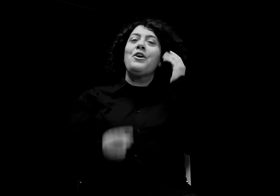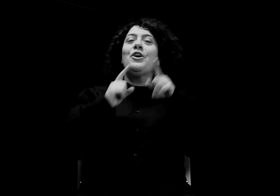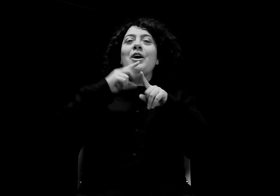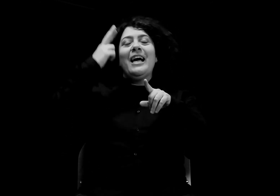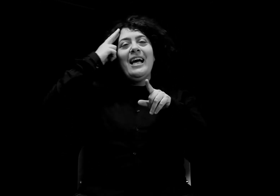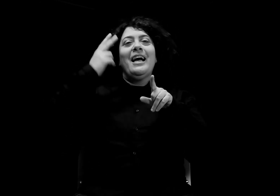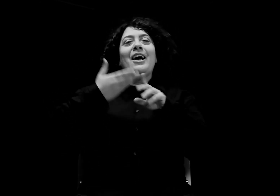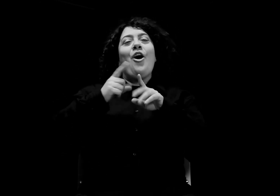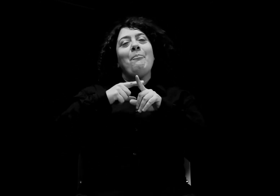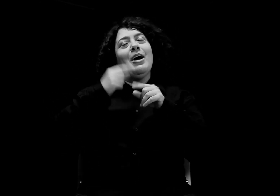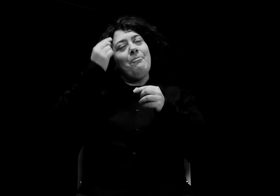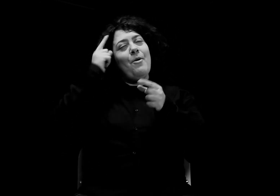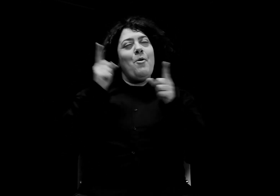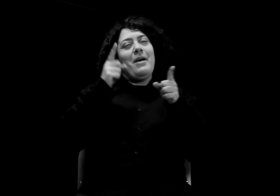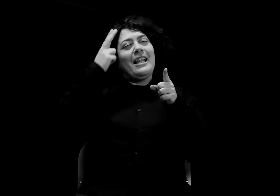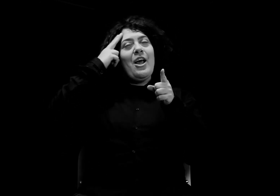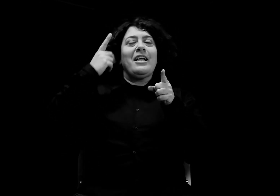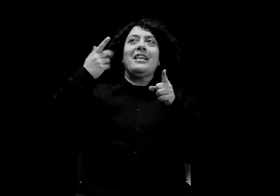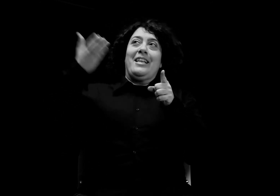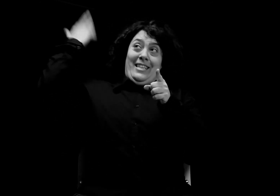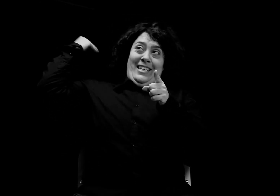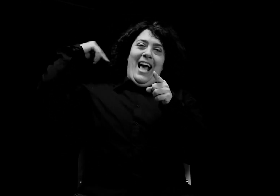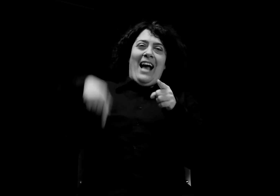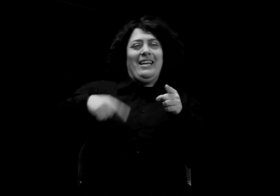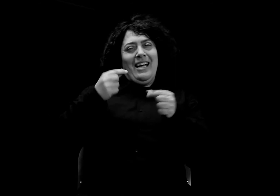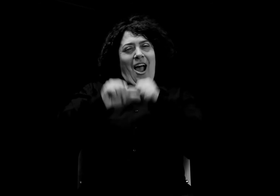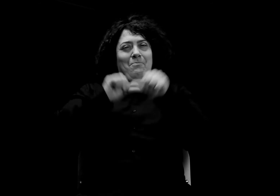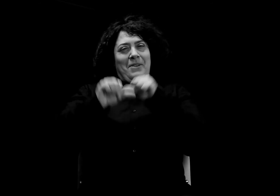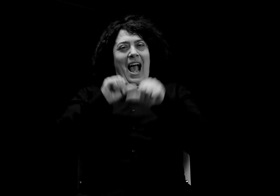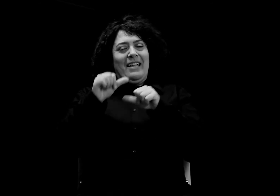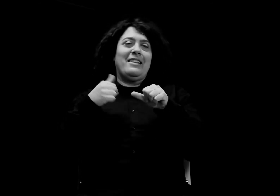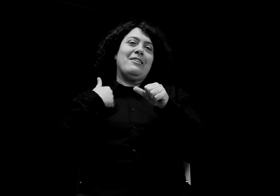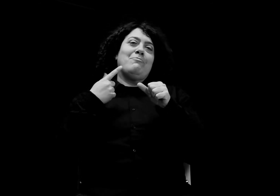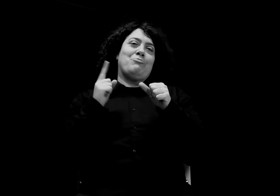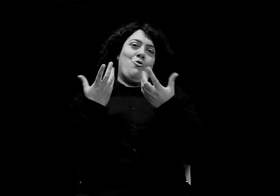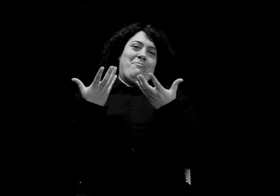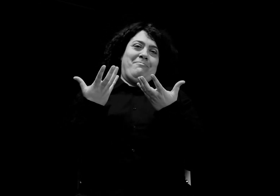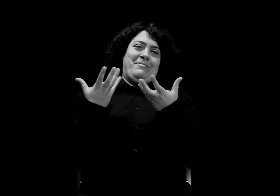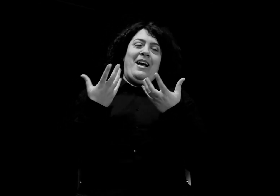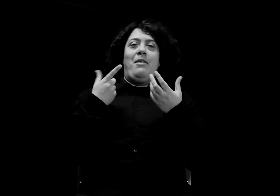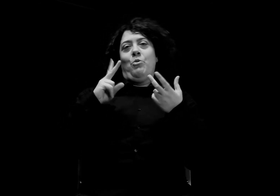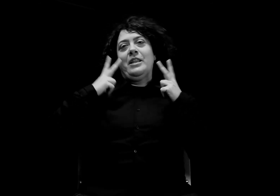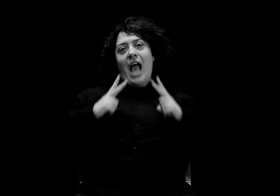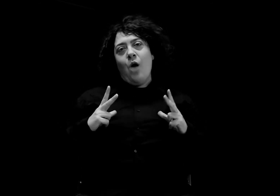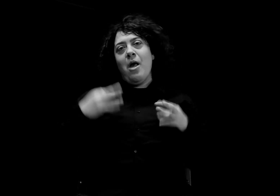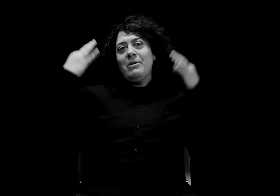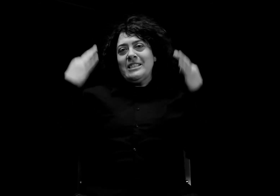ricordo quei momenti da cui capisco oggi quanto io sia cambiata sono più matura più